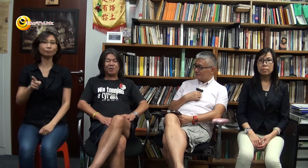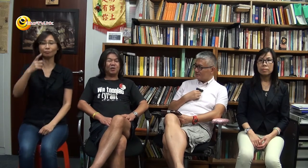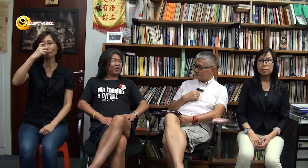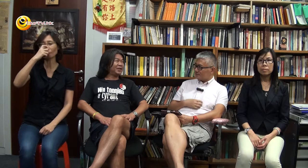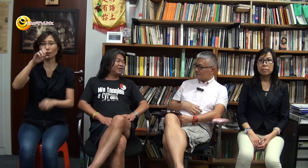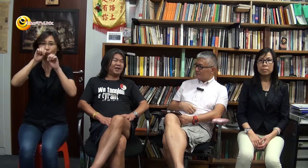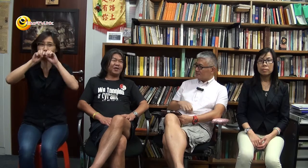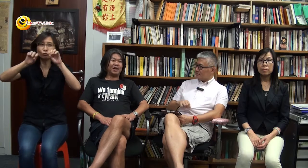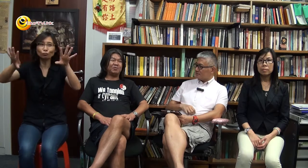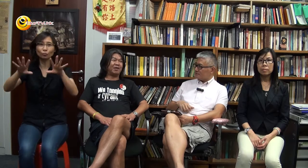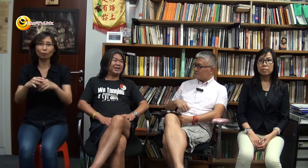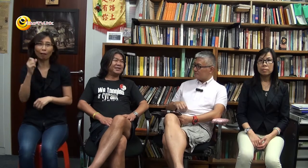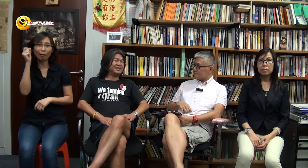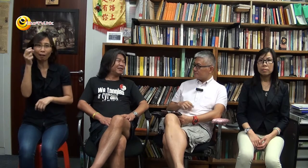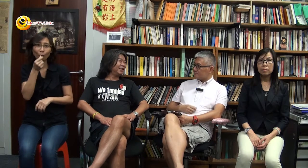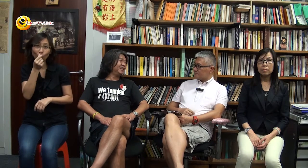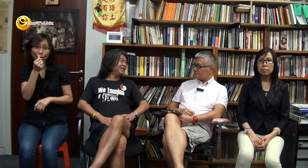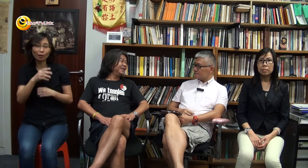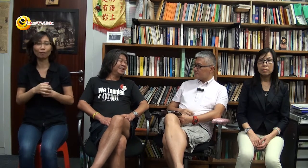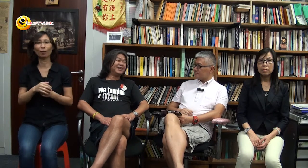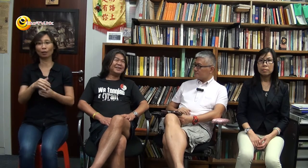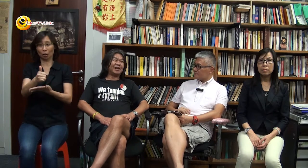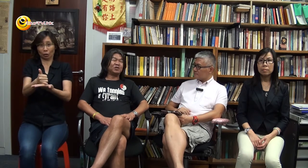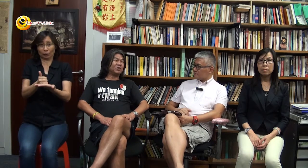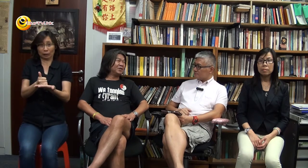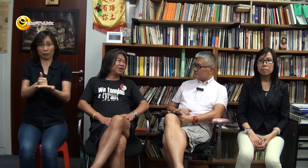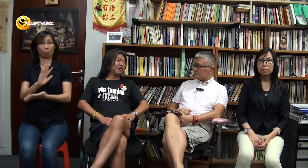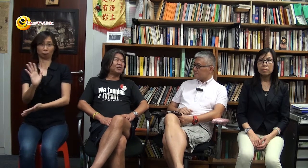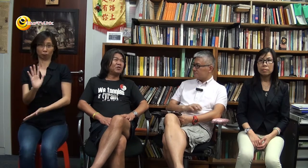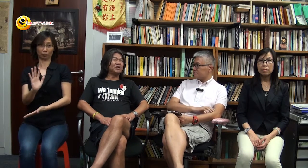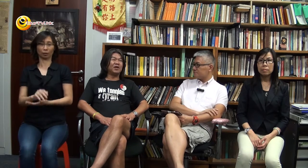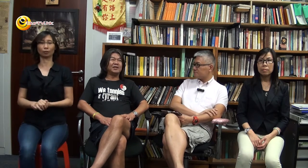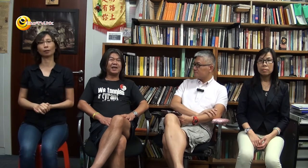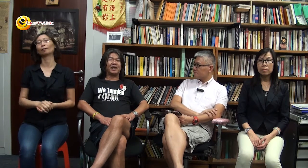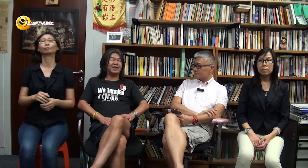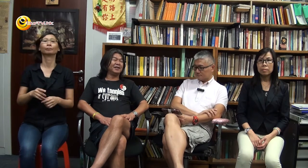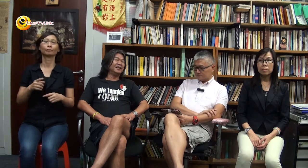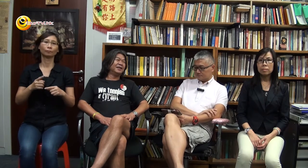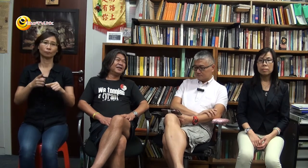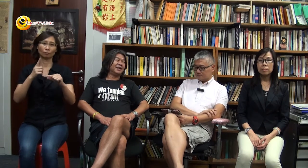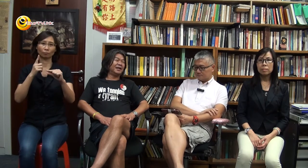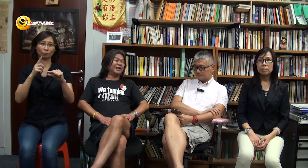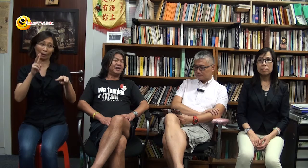振英宣布都好過癮嘅喎，佢又唔係話人哋辭職喎。即係個重點唔係佢話中央已經係